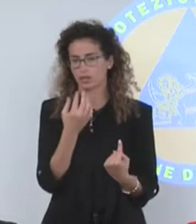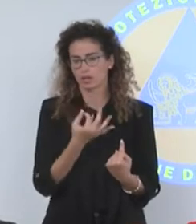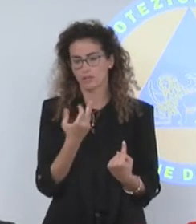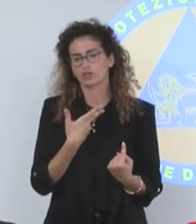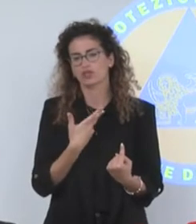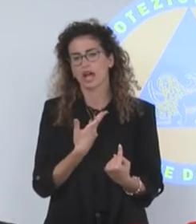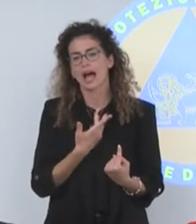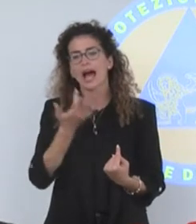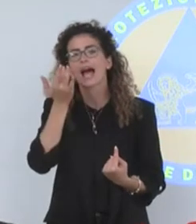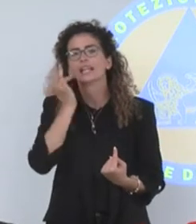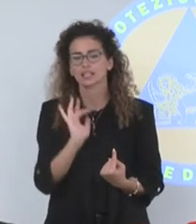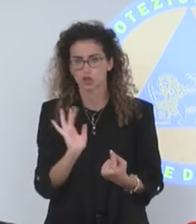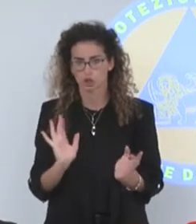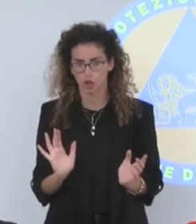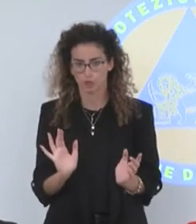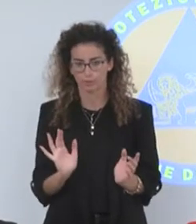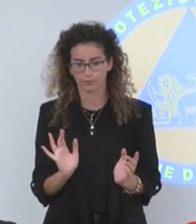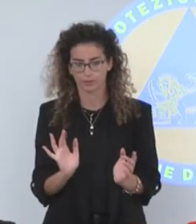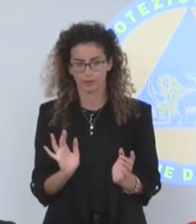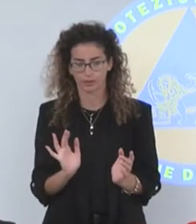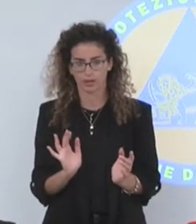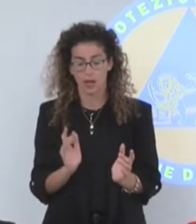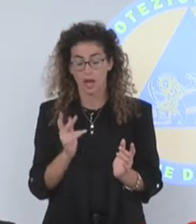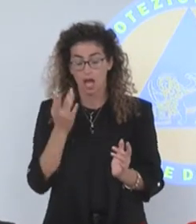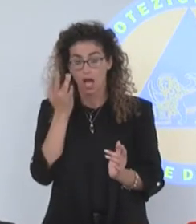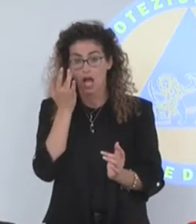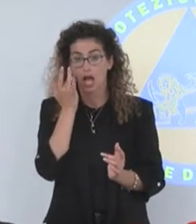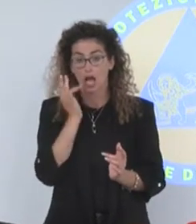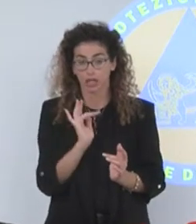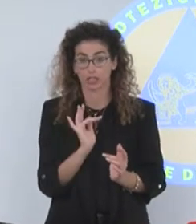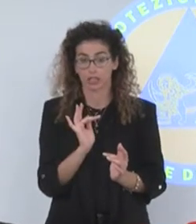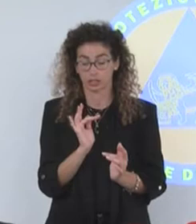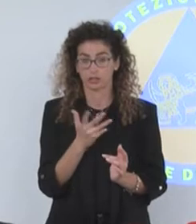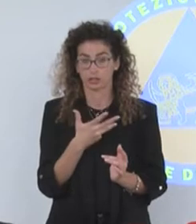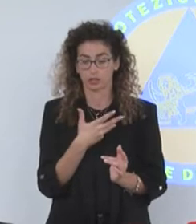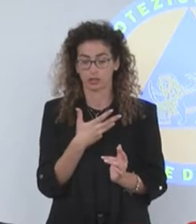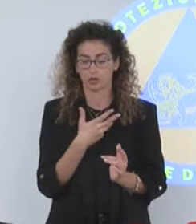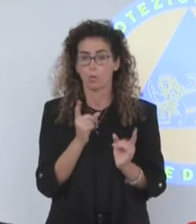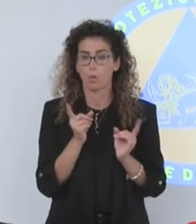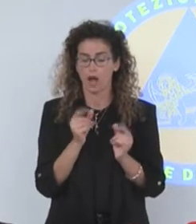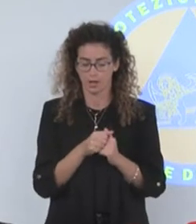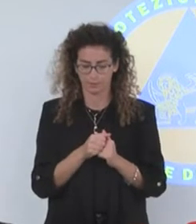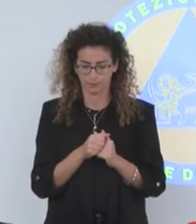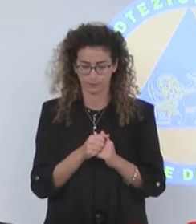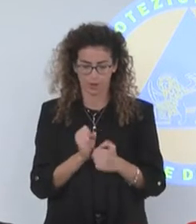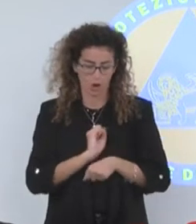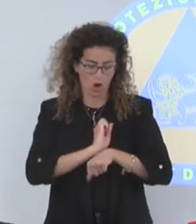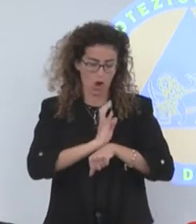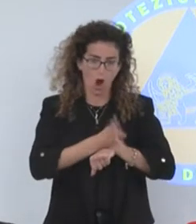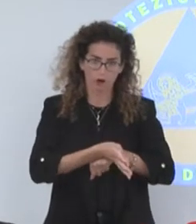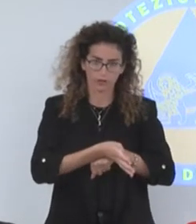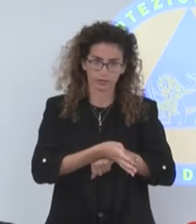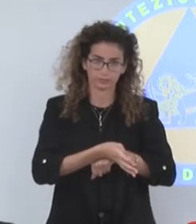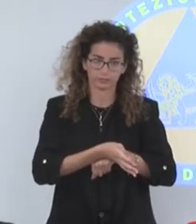concreto e sarebbe peggiore che comodo oltre a lasciarsi lo strascico